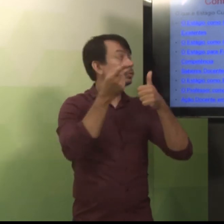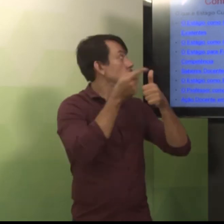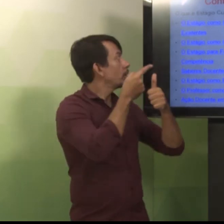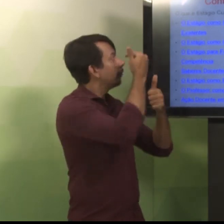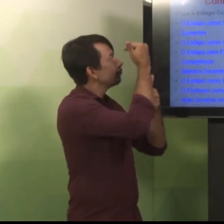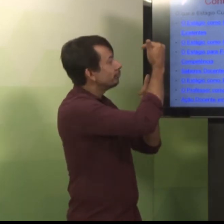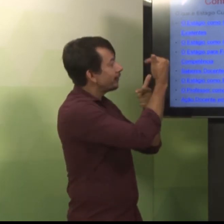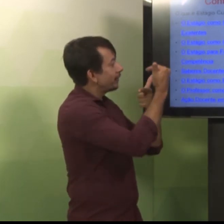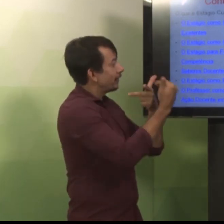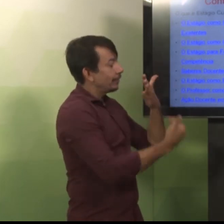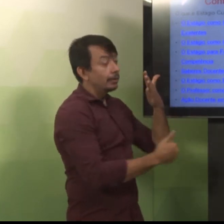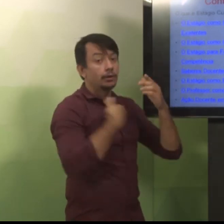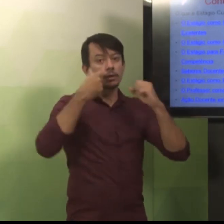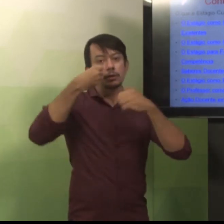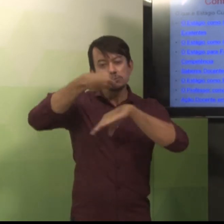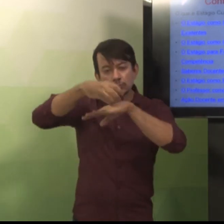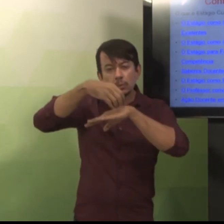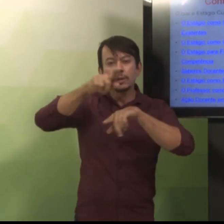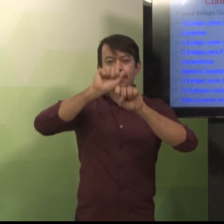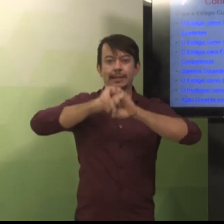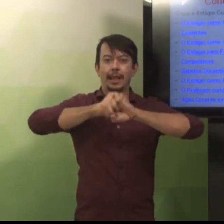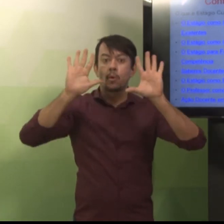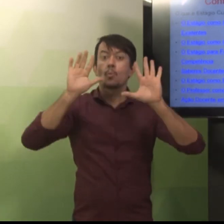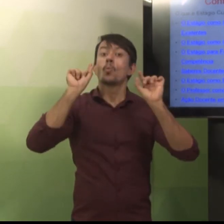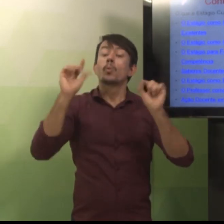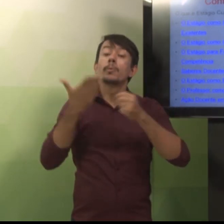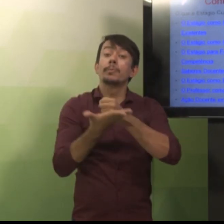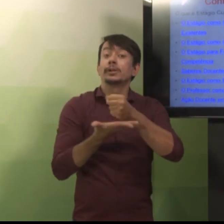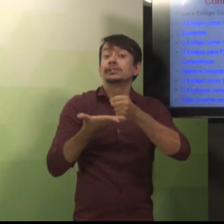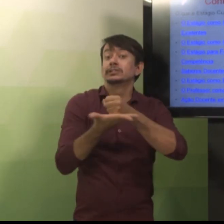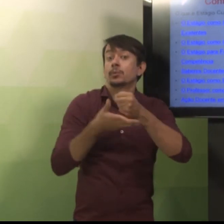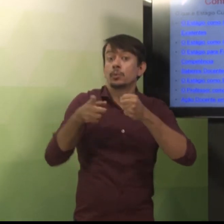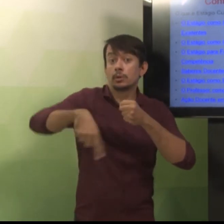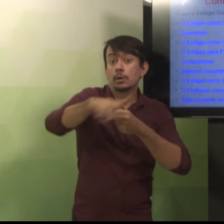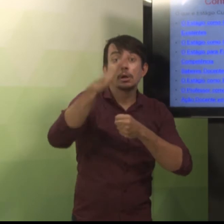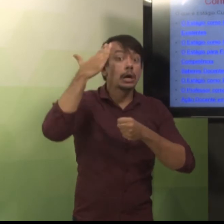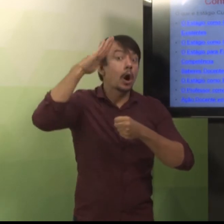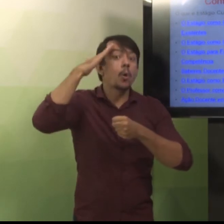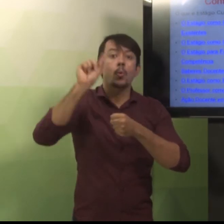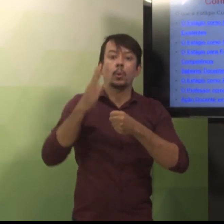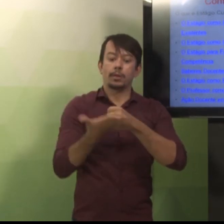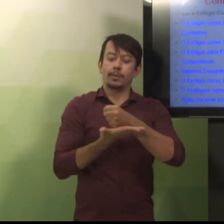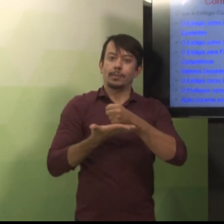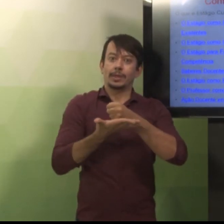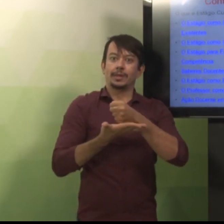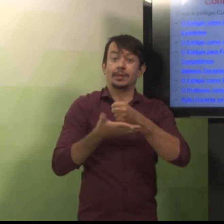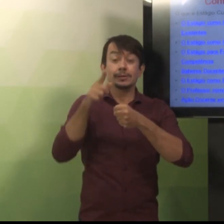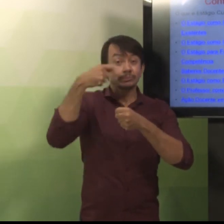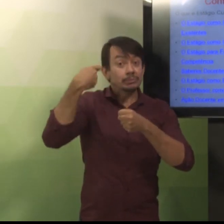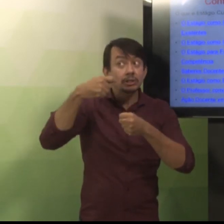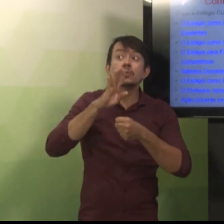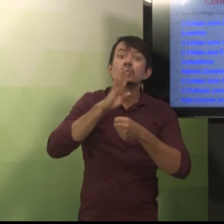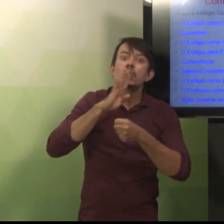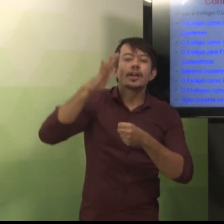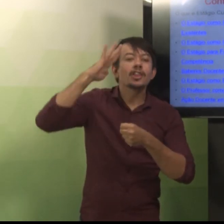Vou falar sobre todos, de forma bem clara, porque é o que vai embasar o entendimento, o conhecimento,